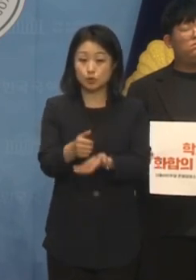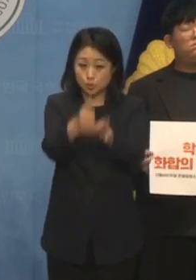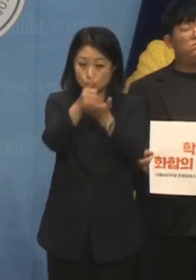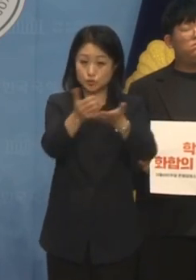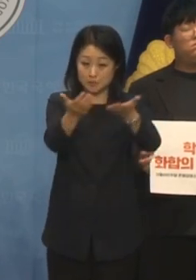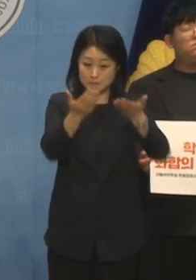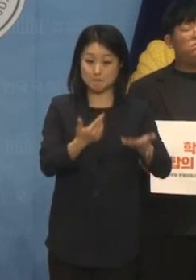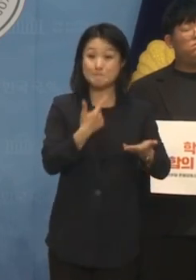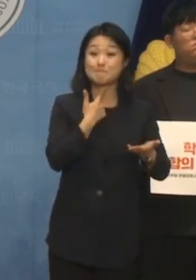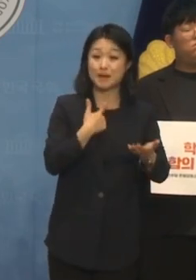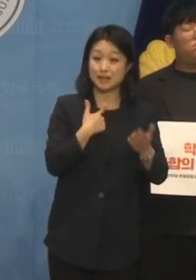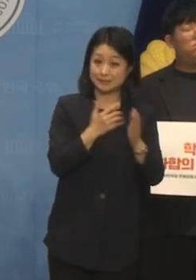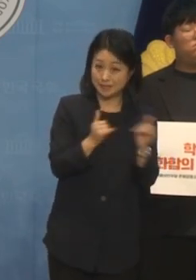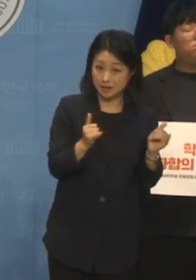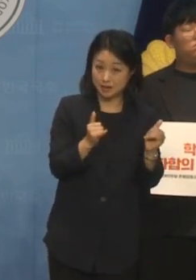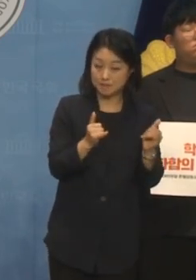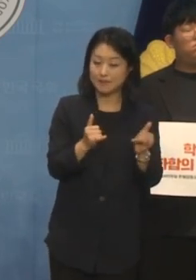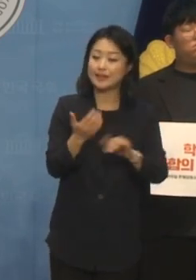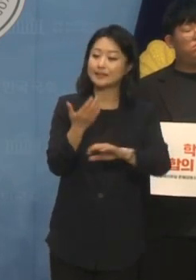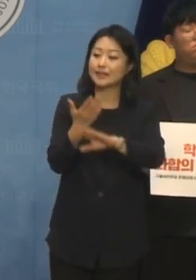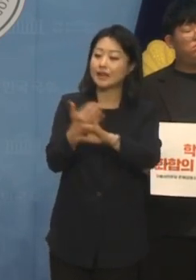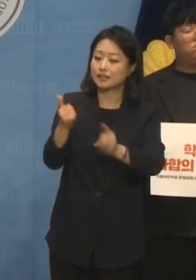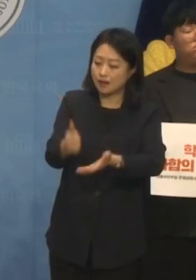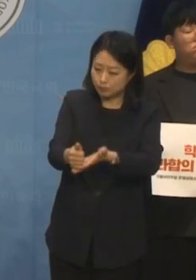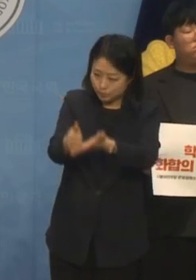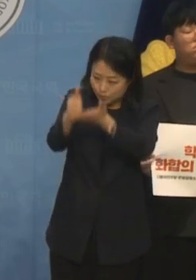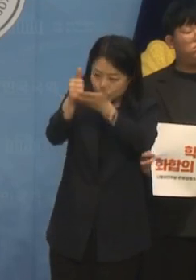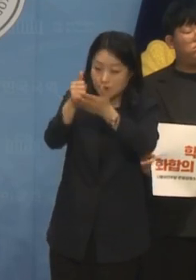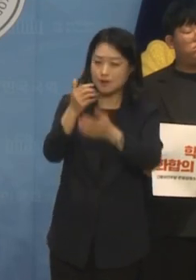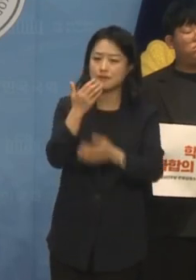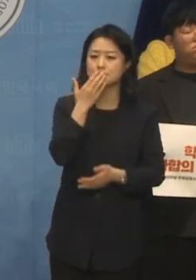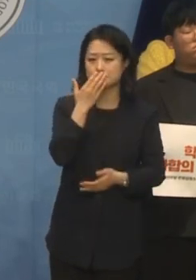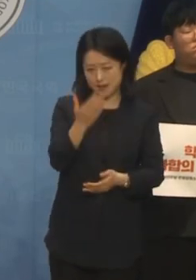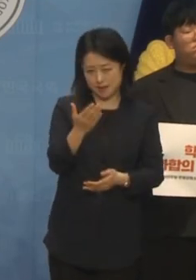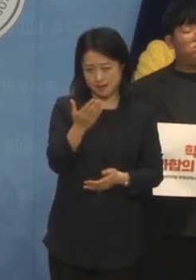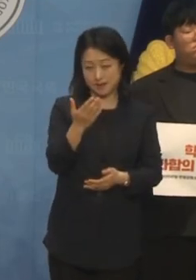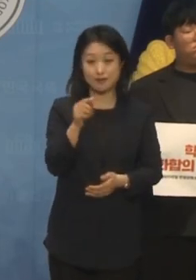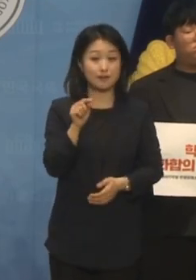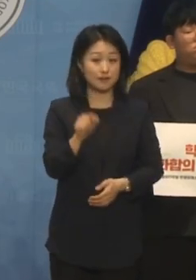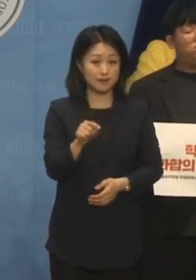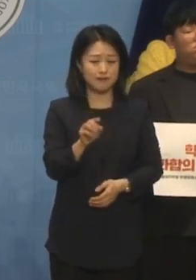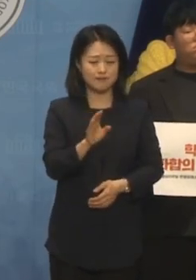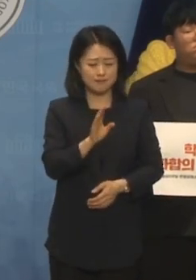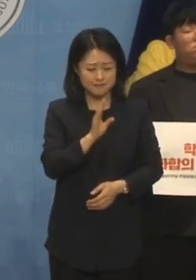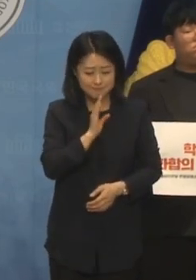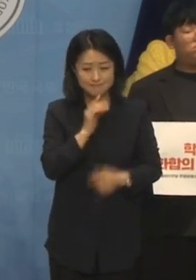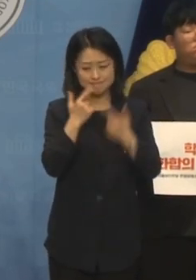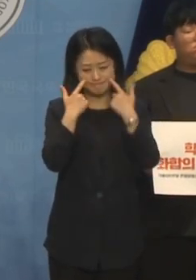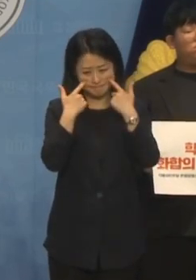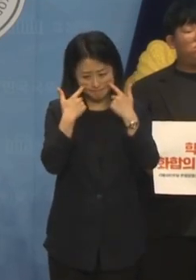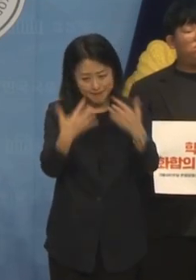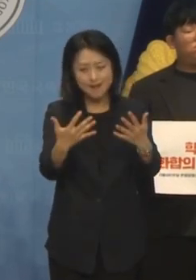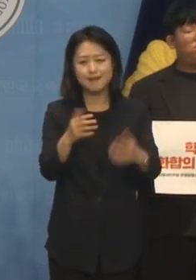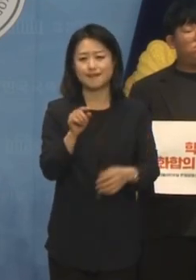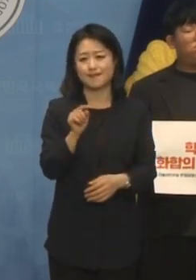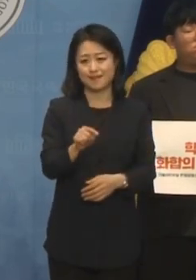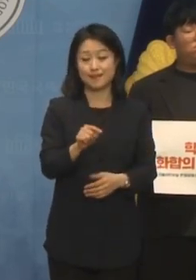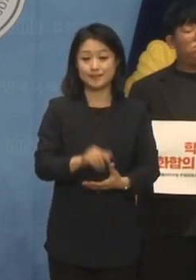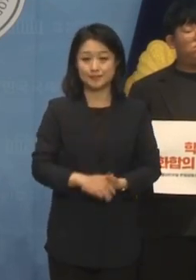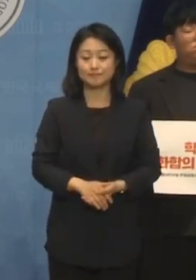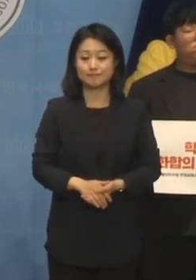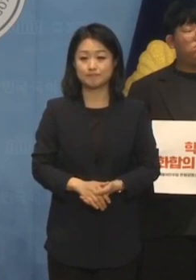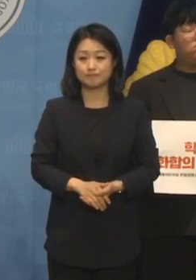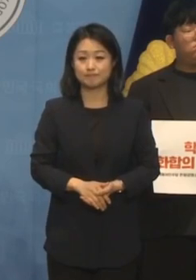존중받아 본 사람이 다른 사람도 존중할 수 있다는 건 너무나 분명한